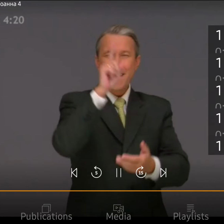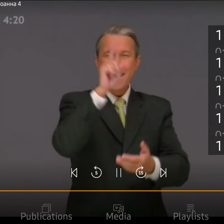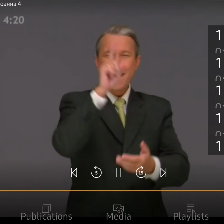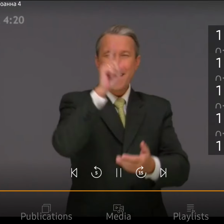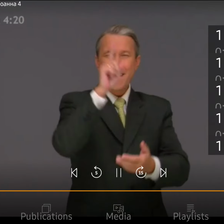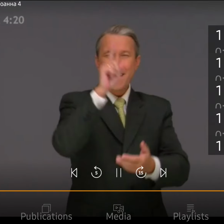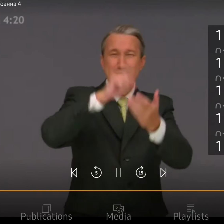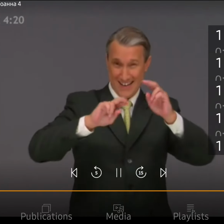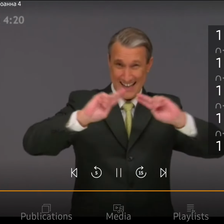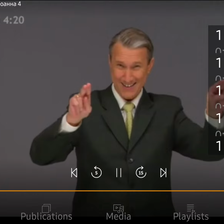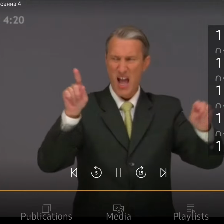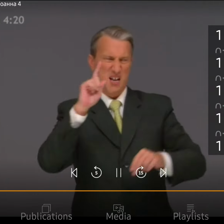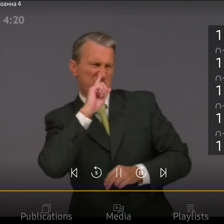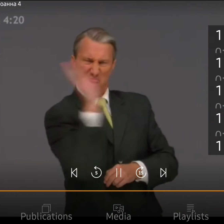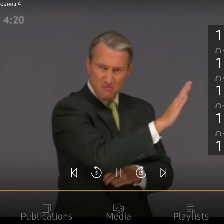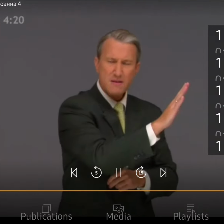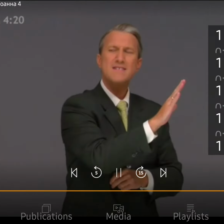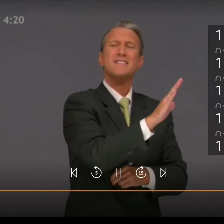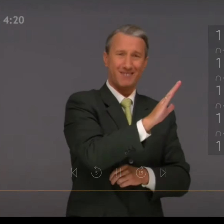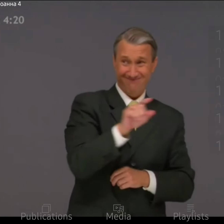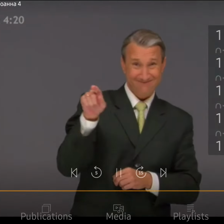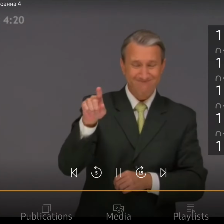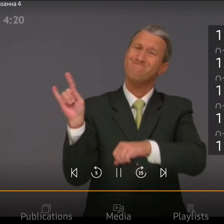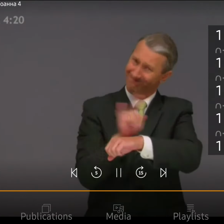Siz ne yaptınız ya? Kurban kestiniz mi?